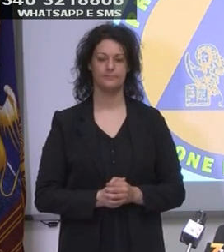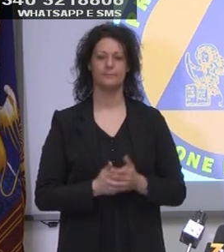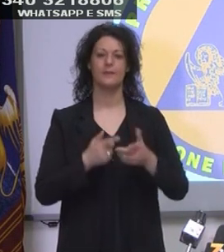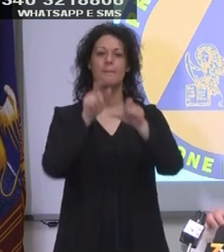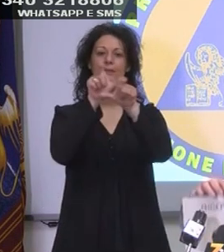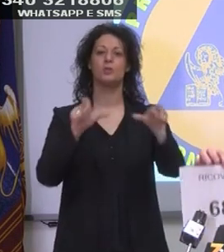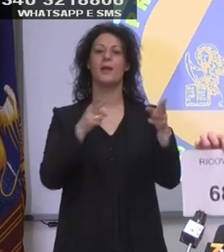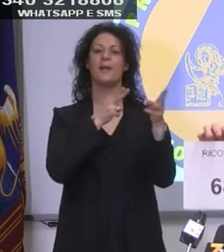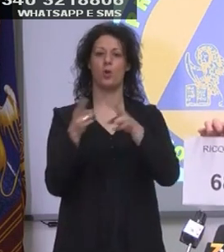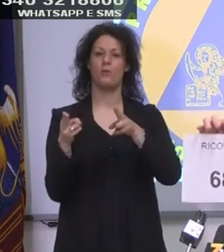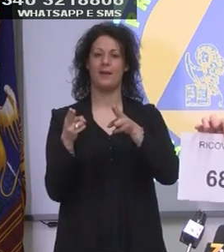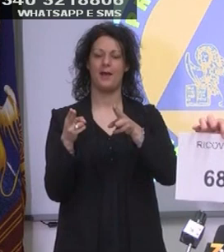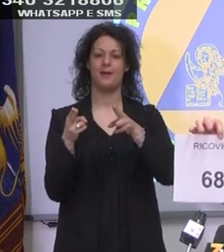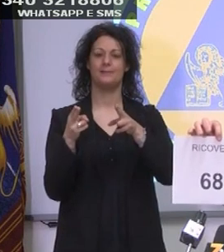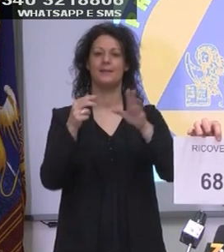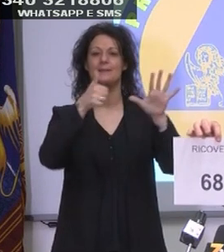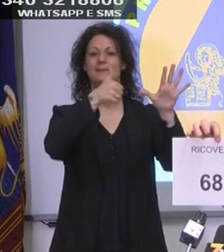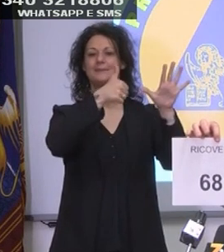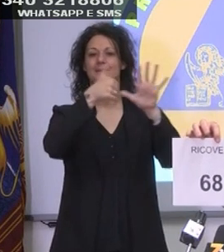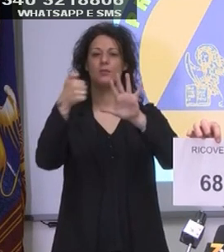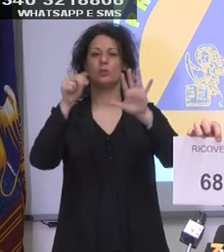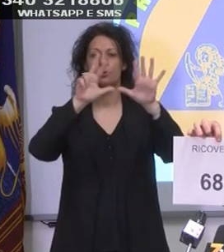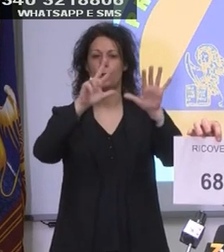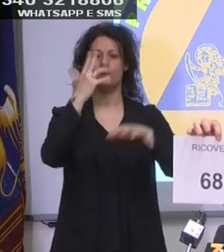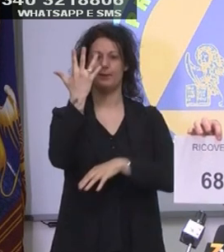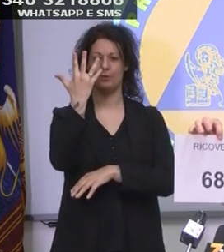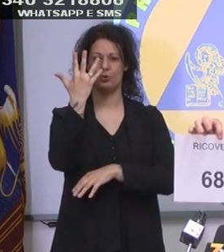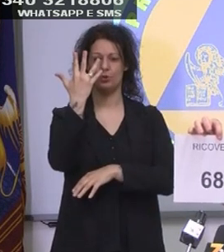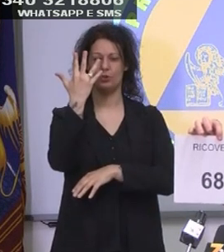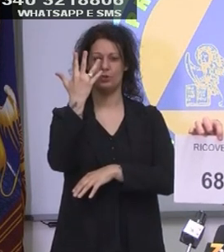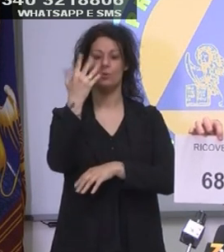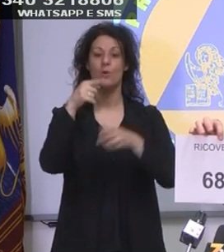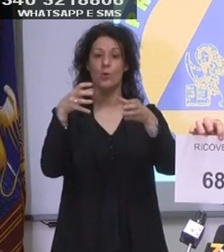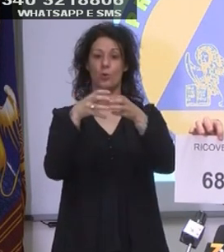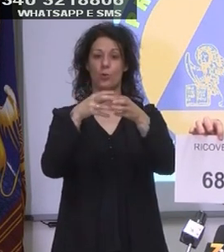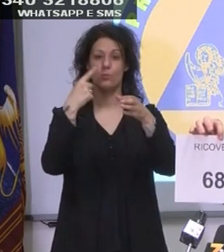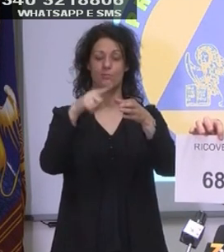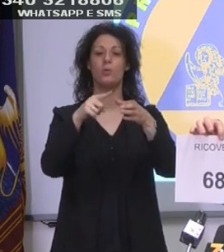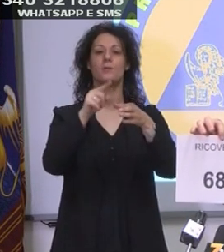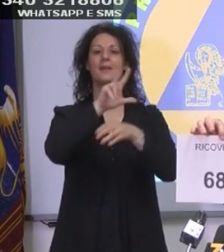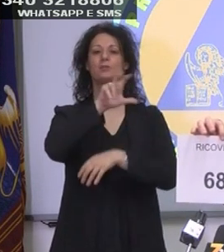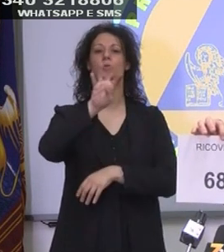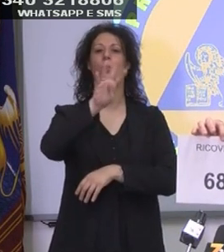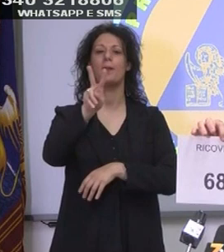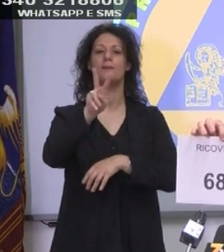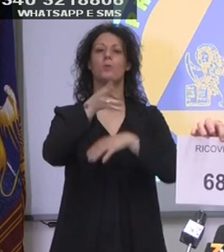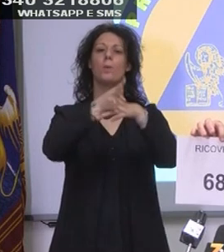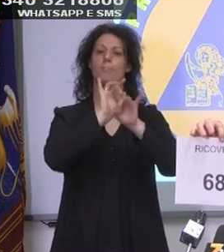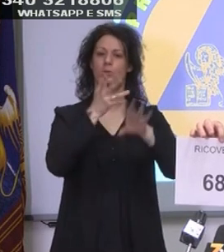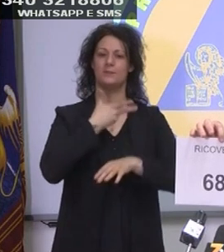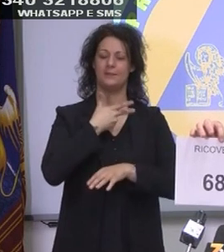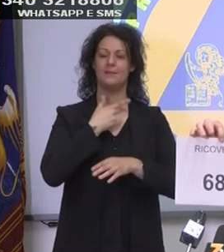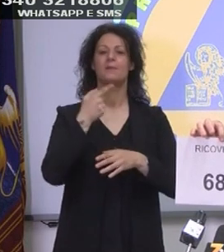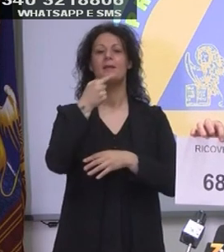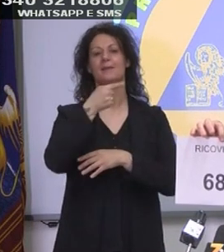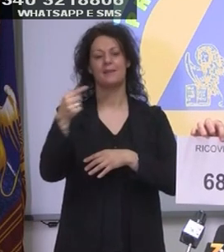Le persone ricoverate sono 685, positivi 342, negativi